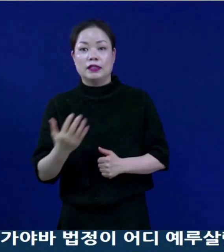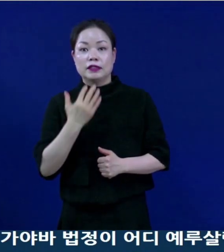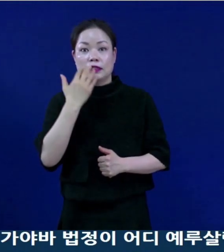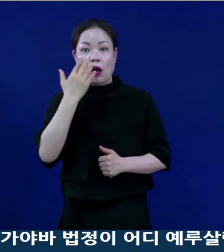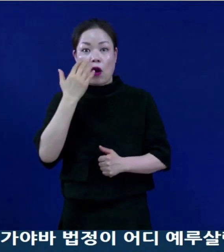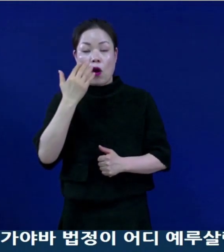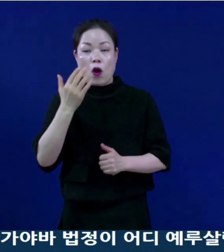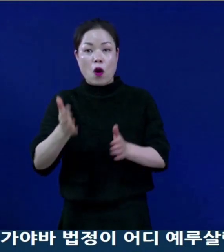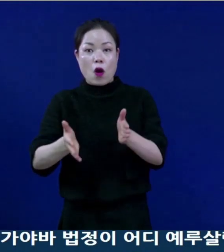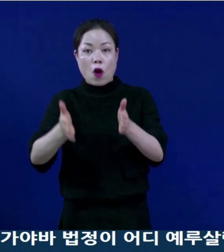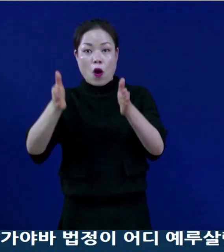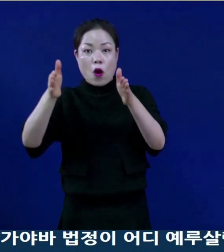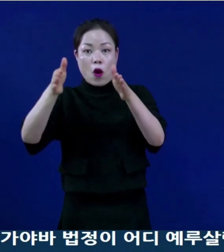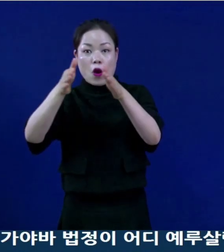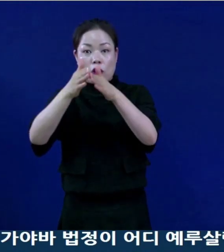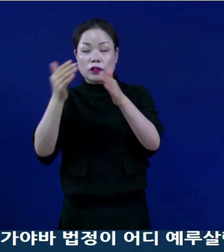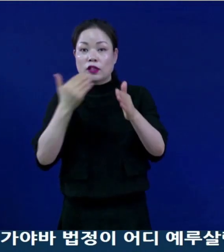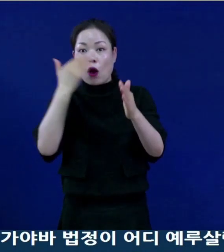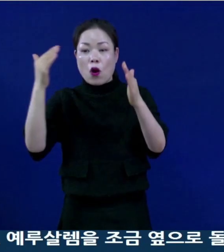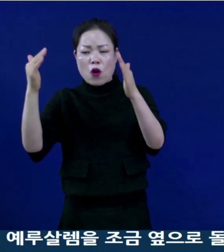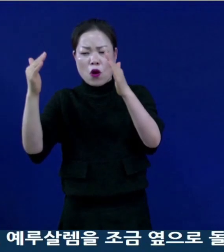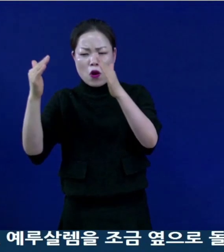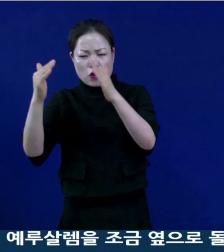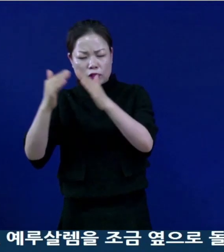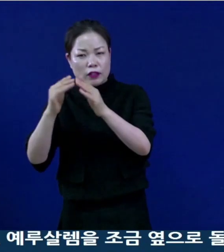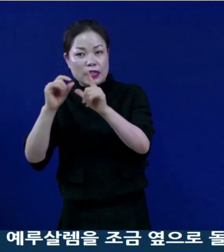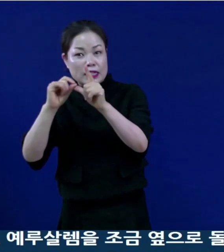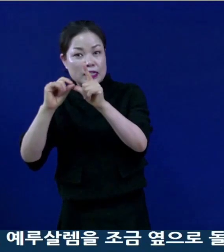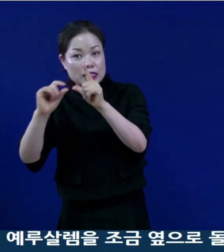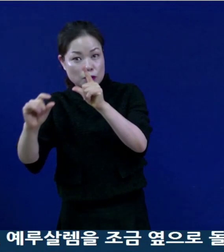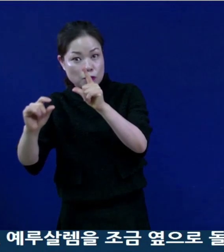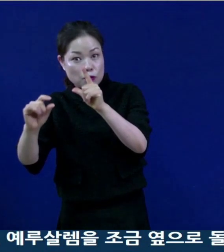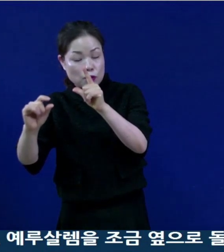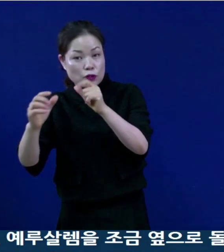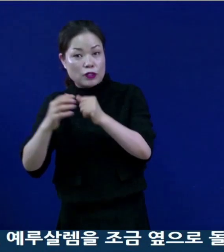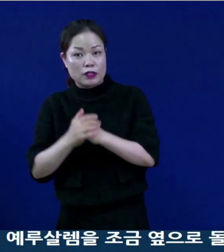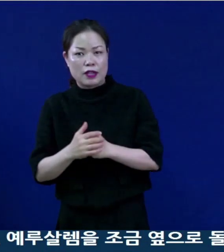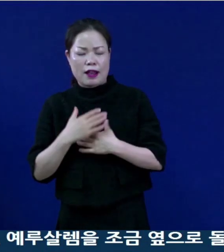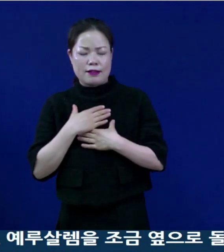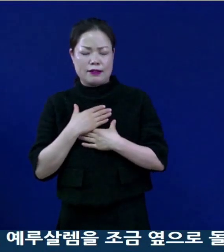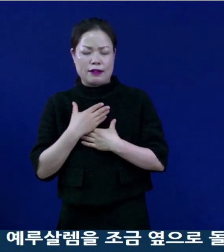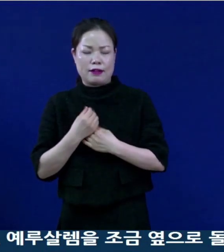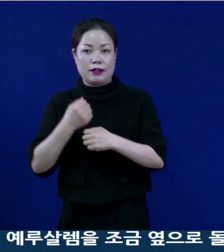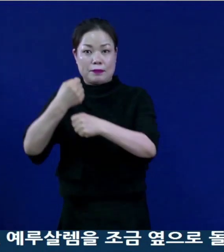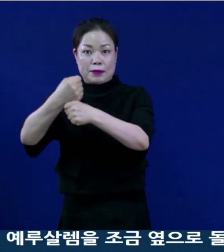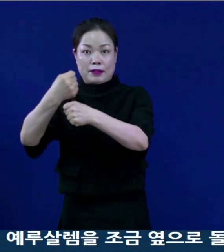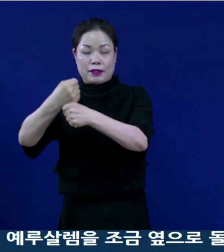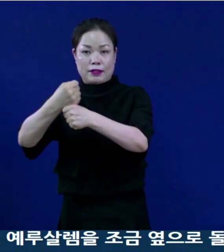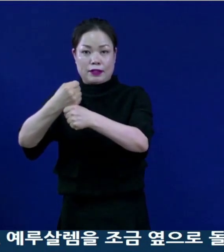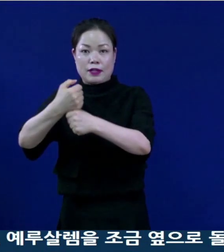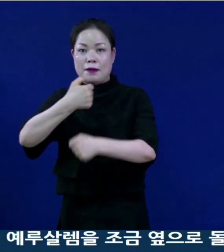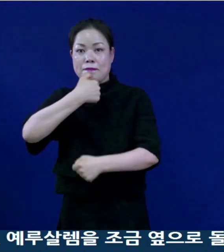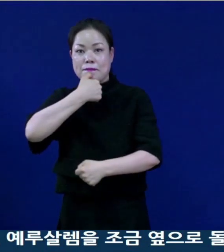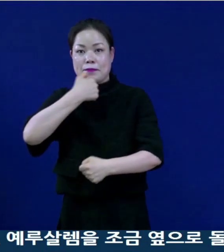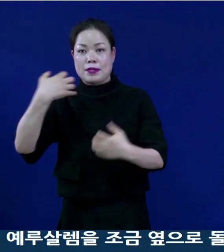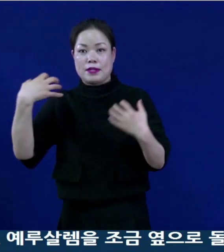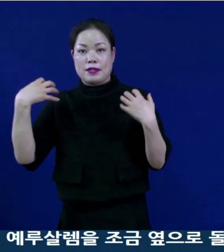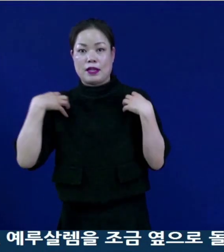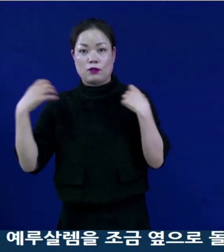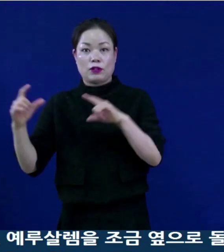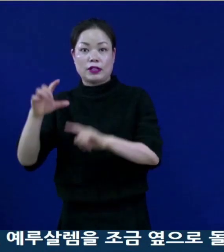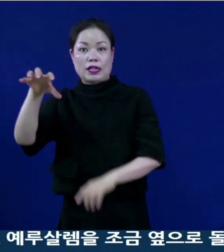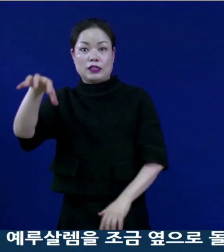성전 북서쪽 코너에 있어요. 아주 그 멋있게 짓고 안전한 요새처럼 지어진 곳이 빌라도가 사는